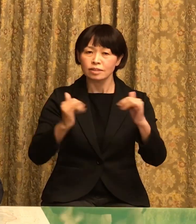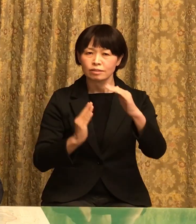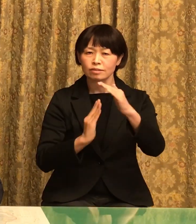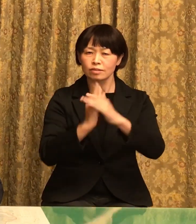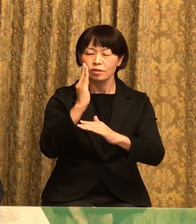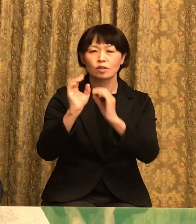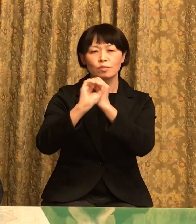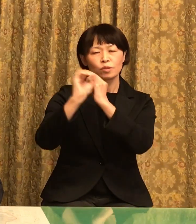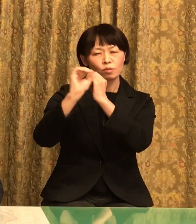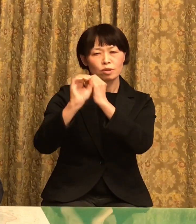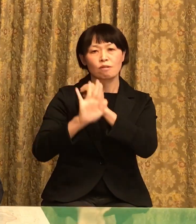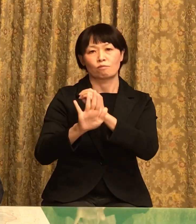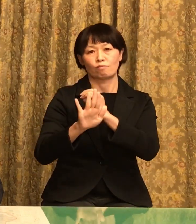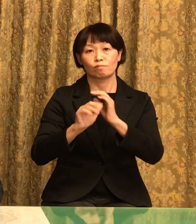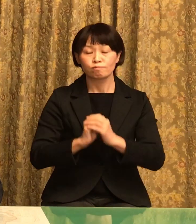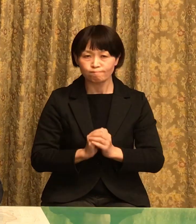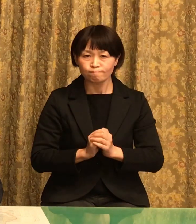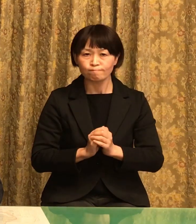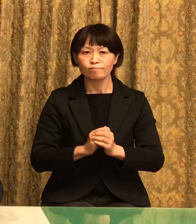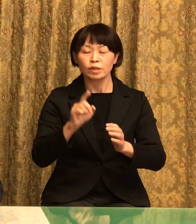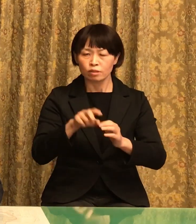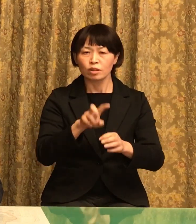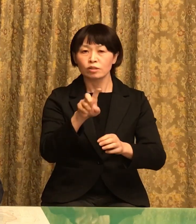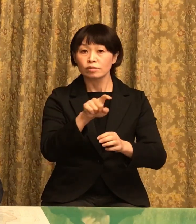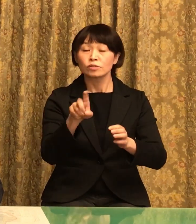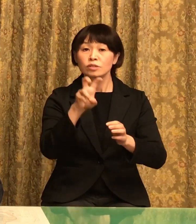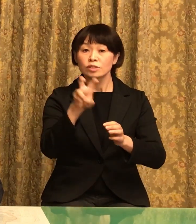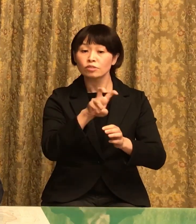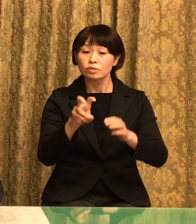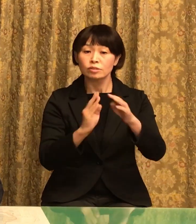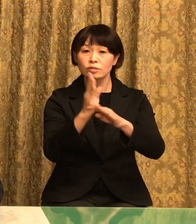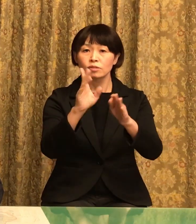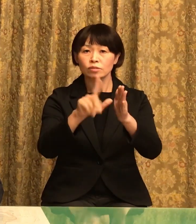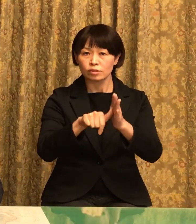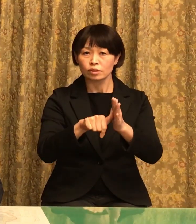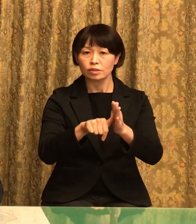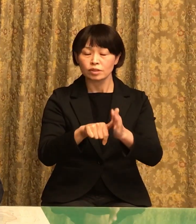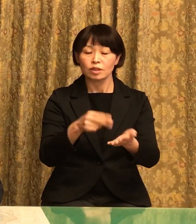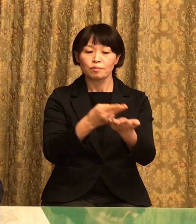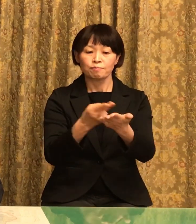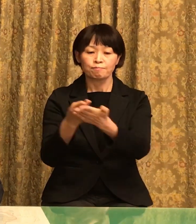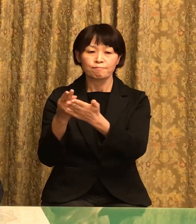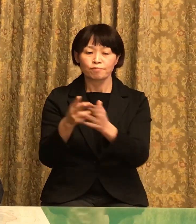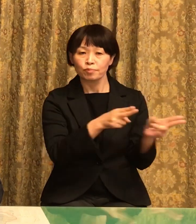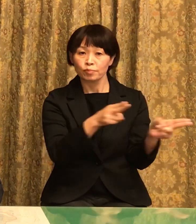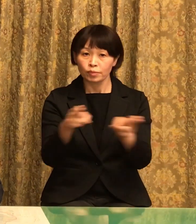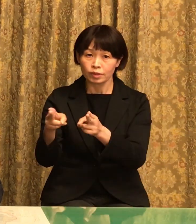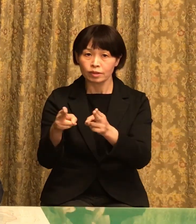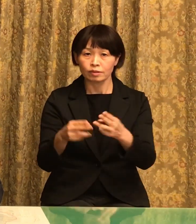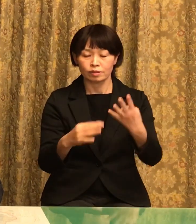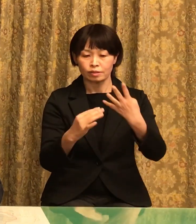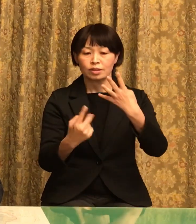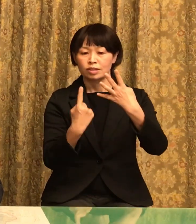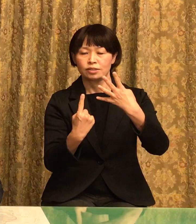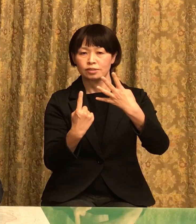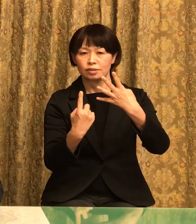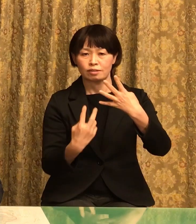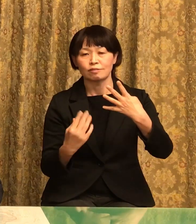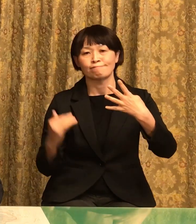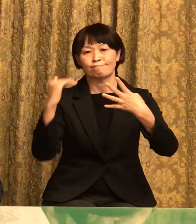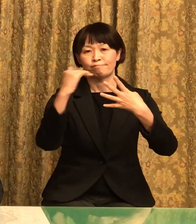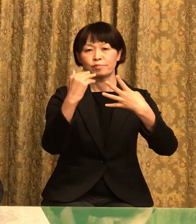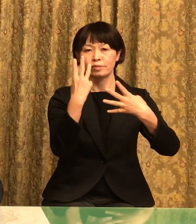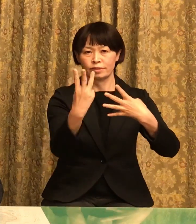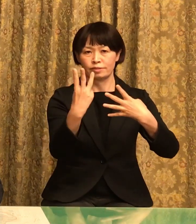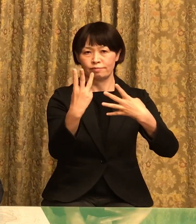込まれます。そこでそのタイミングで病床確保フェーズを1から3へ一気に引き